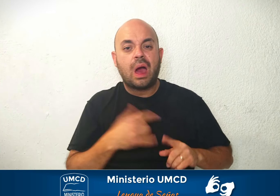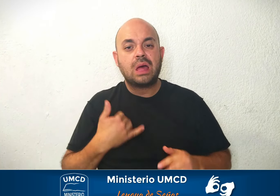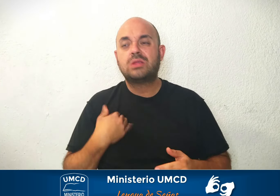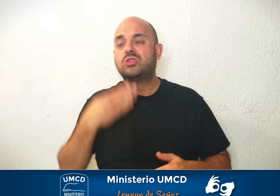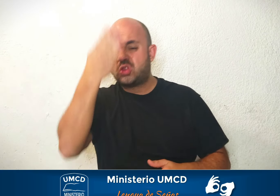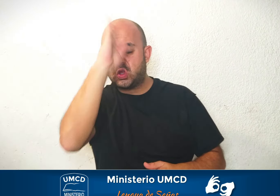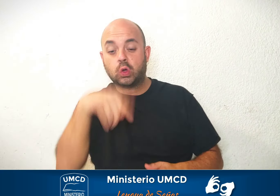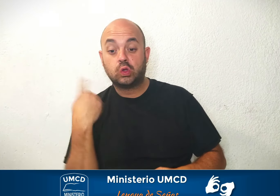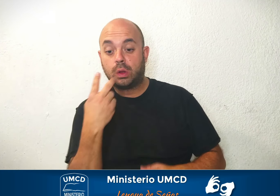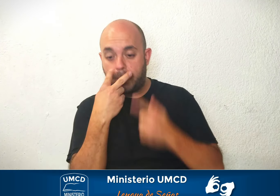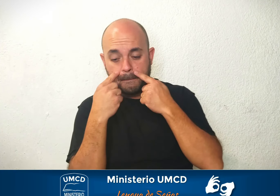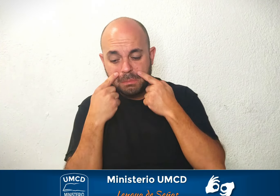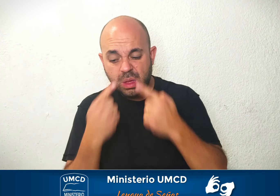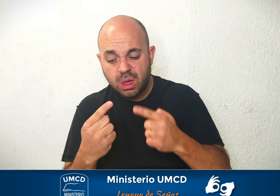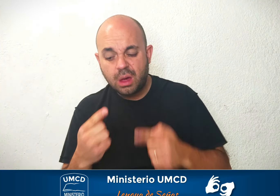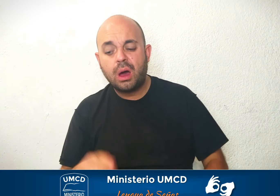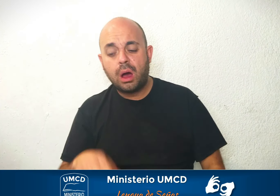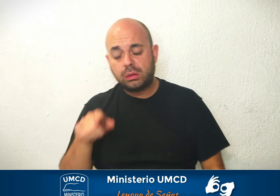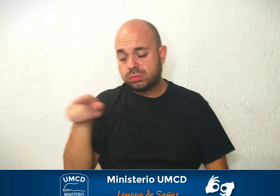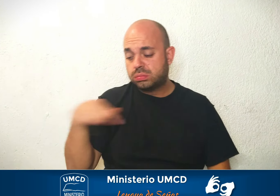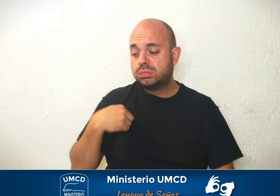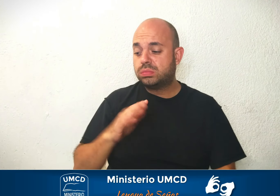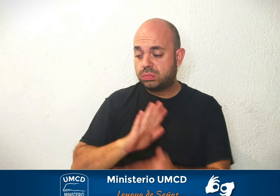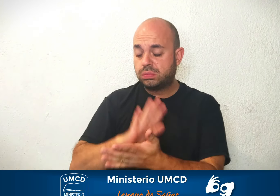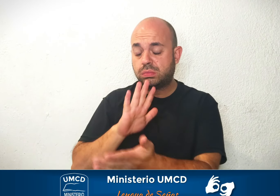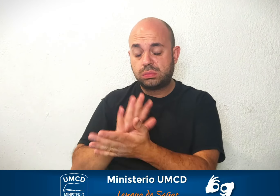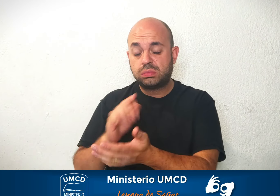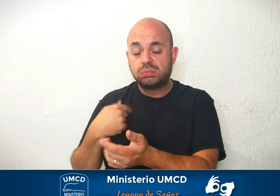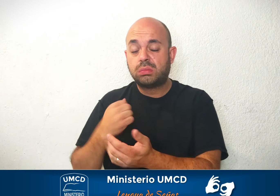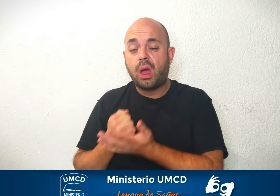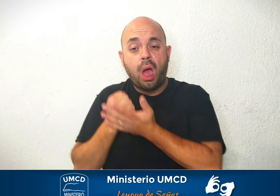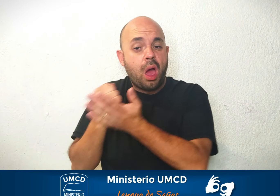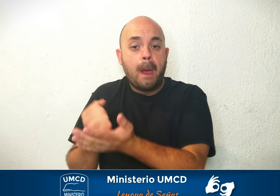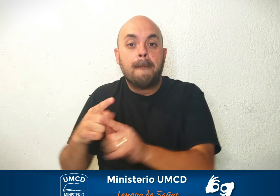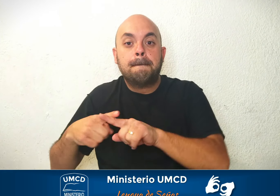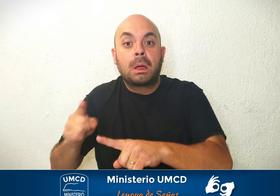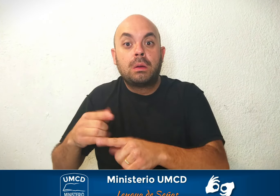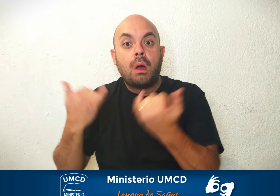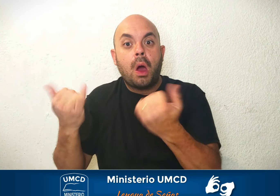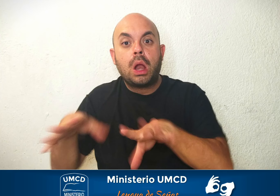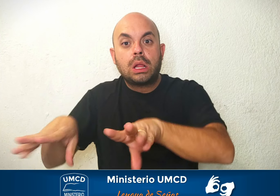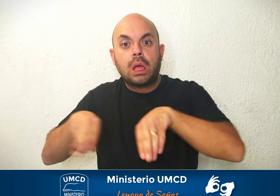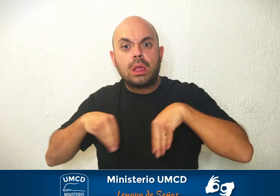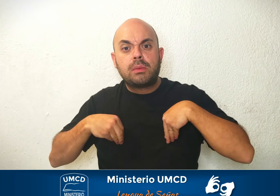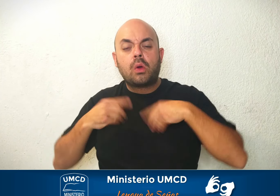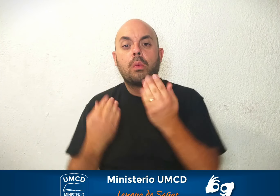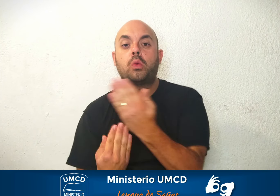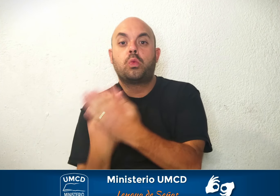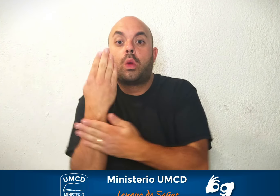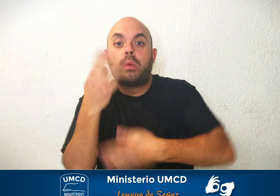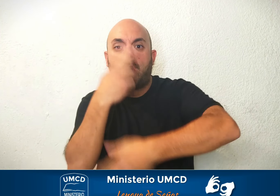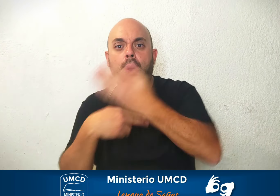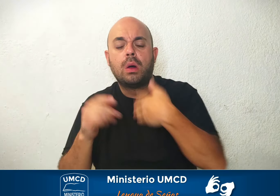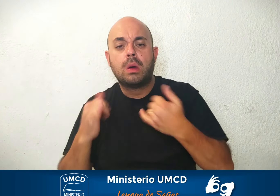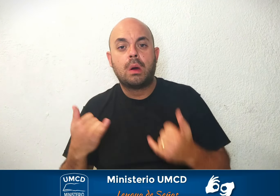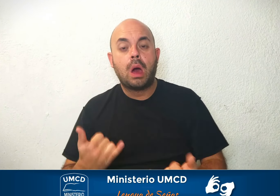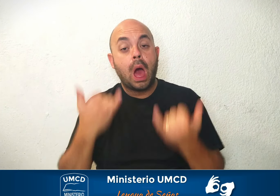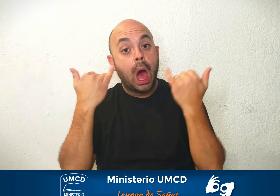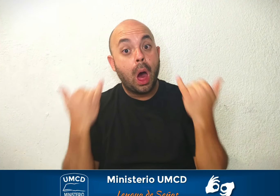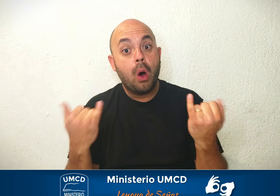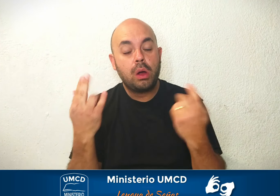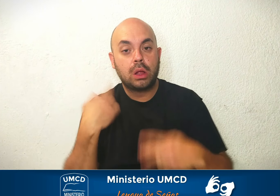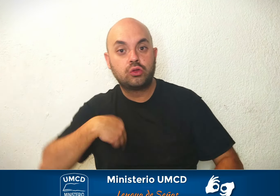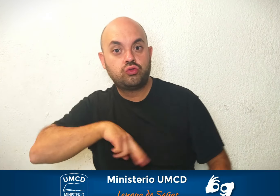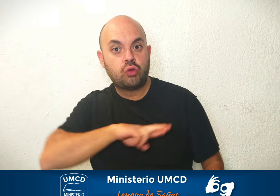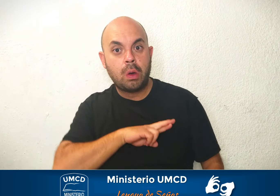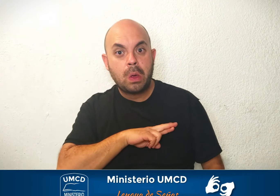como Salvador. Usted y yo estamos ahora, si usted ya ha puesto su esperanza en Jesús, estamos en